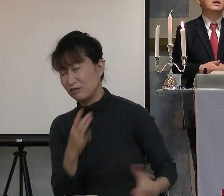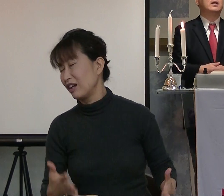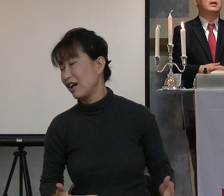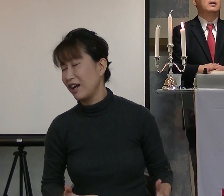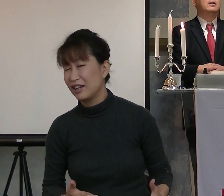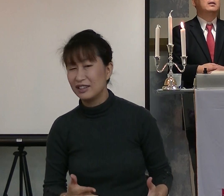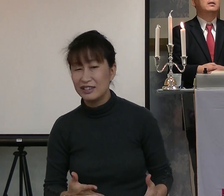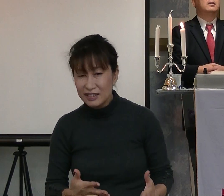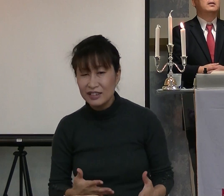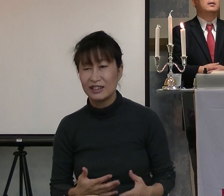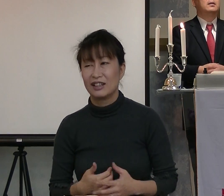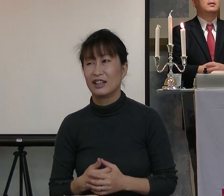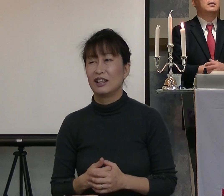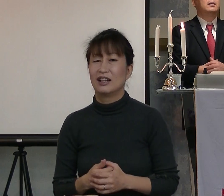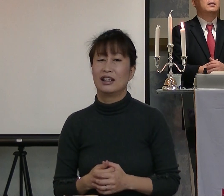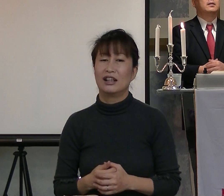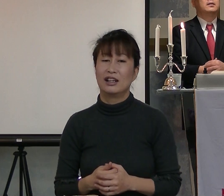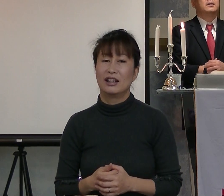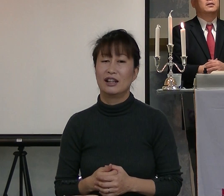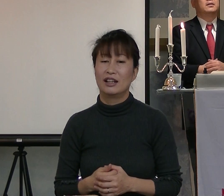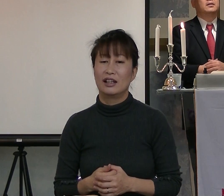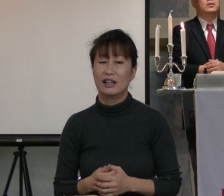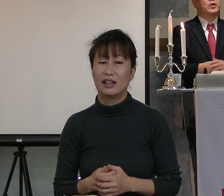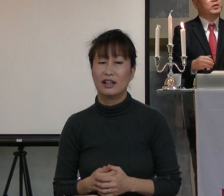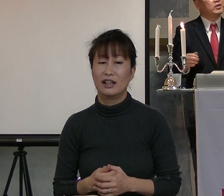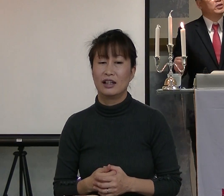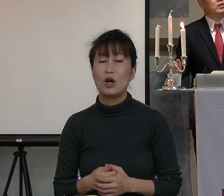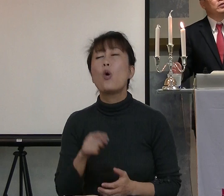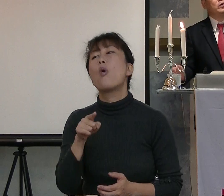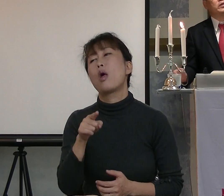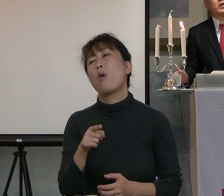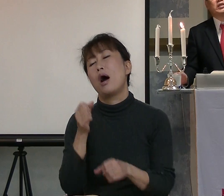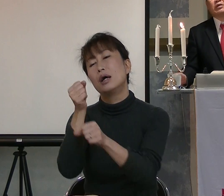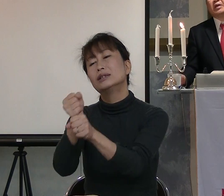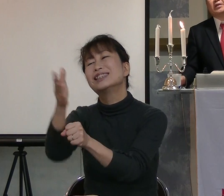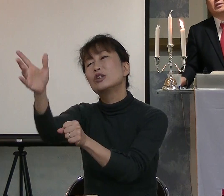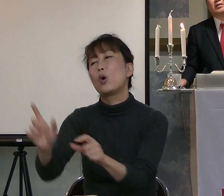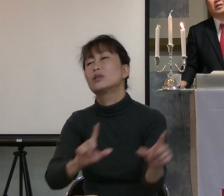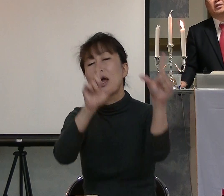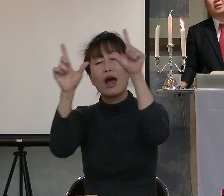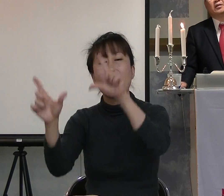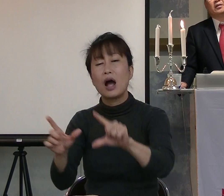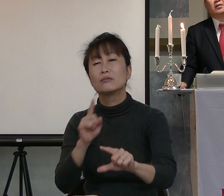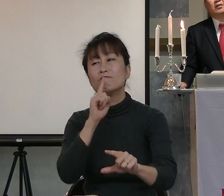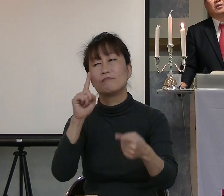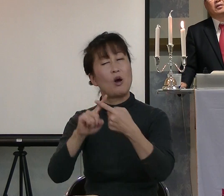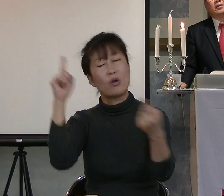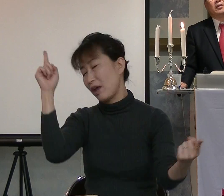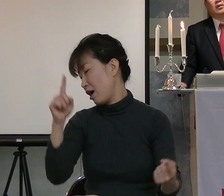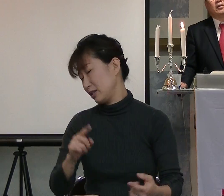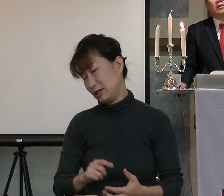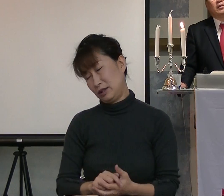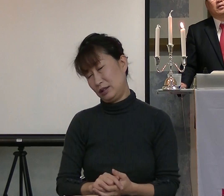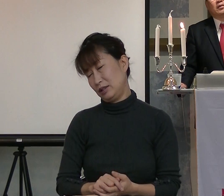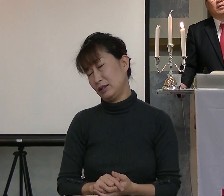ながらこれは信仰性がじゃないんですね。